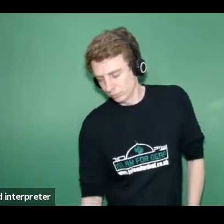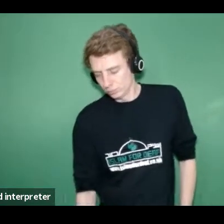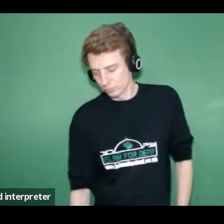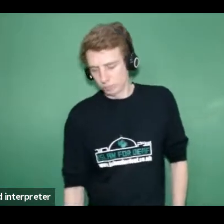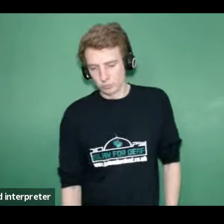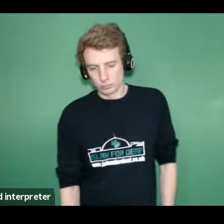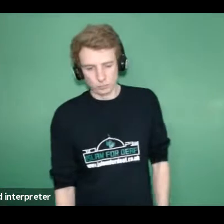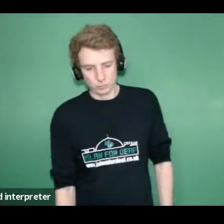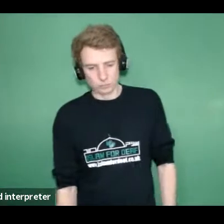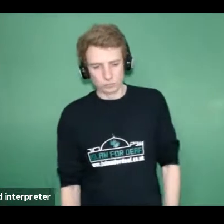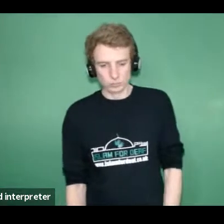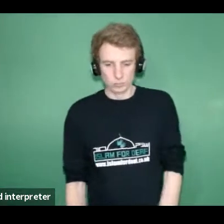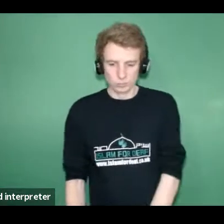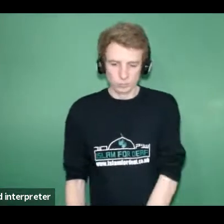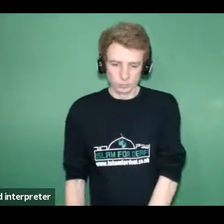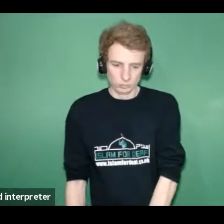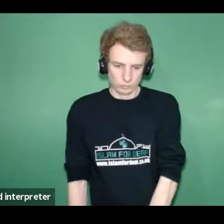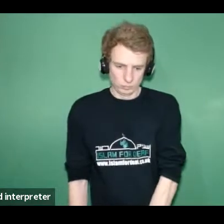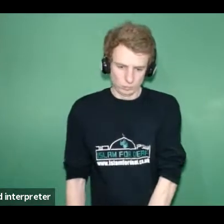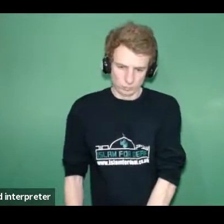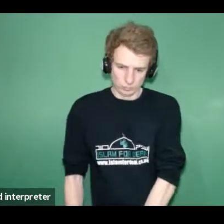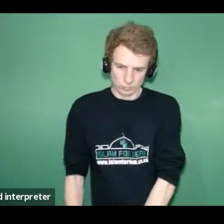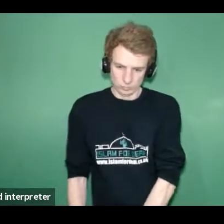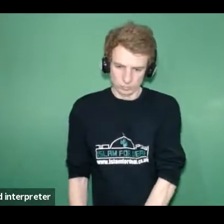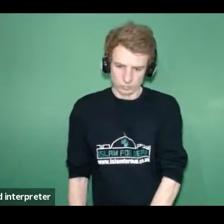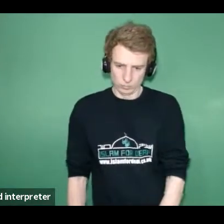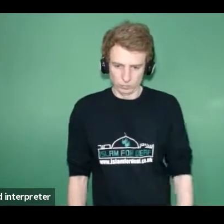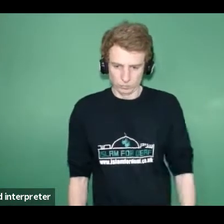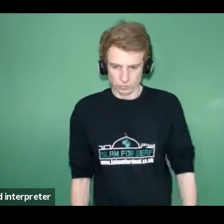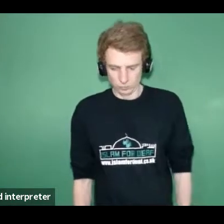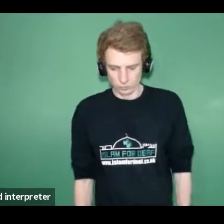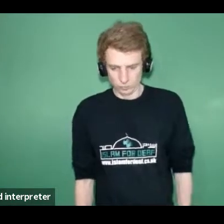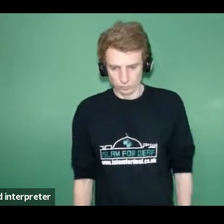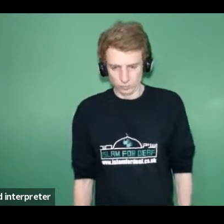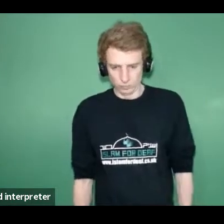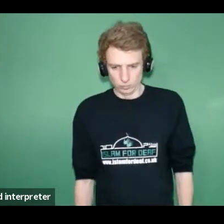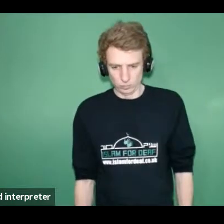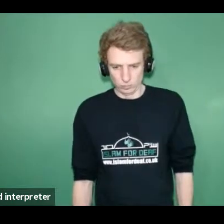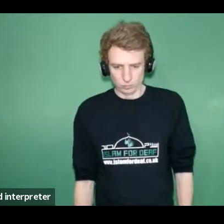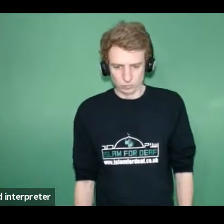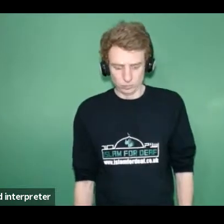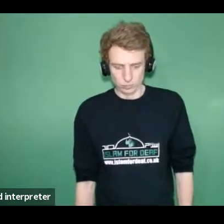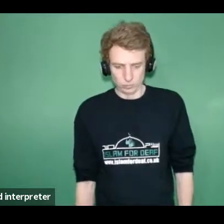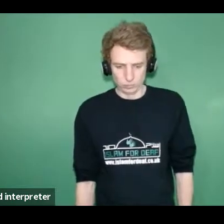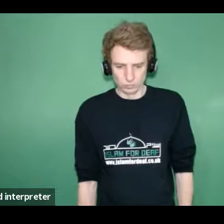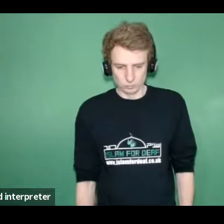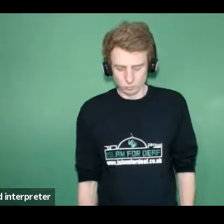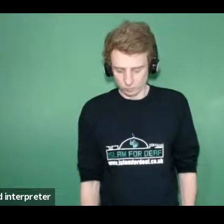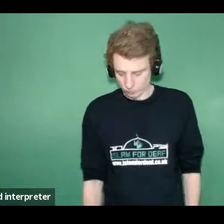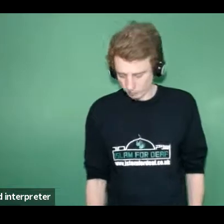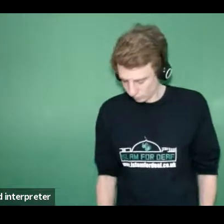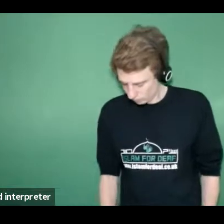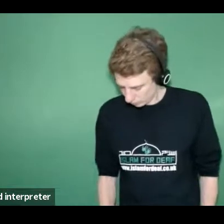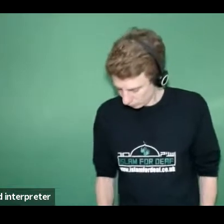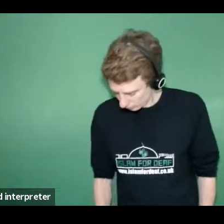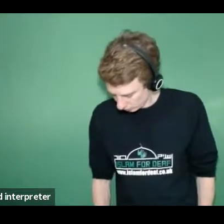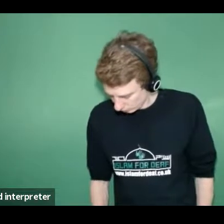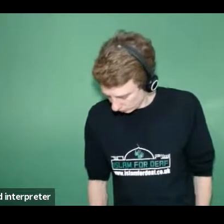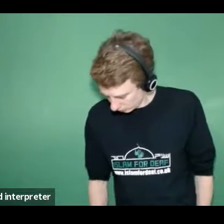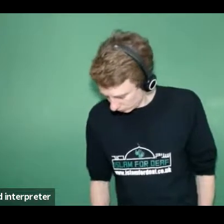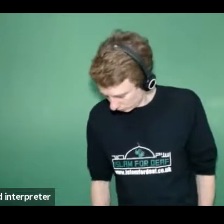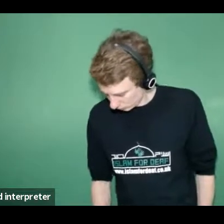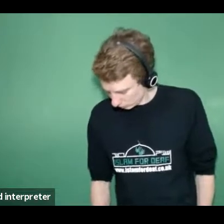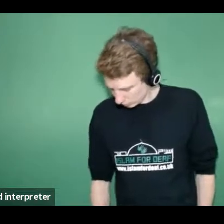سعيرا. فهذا أمر أهم من كل الأمور التي قد تمر بنا في